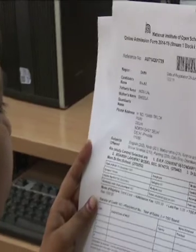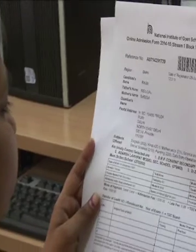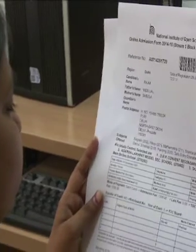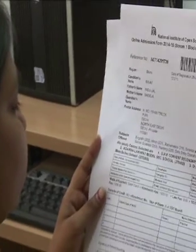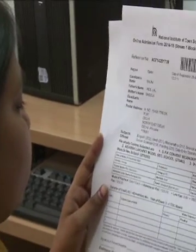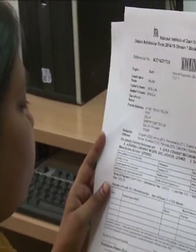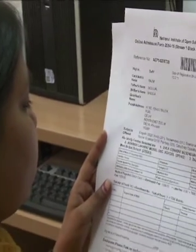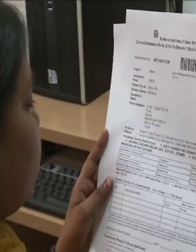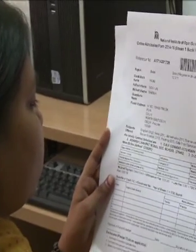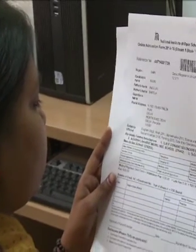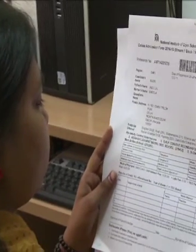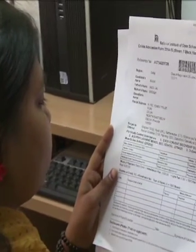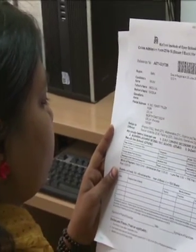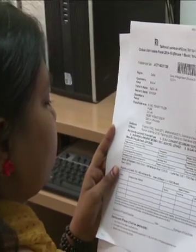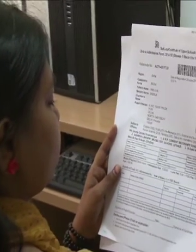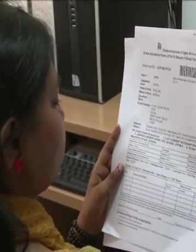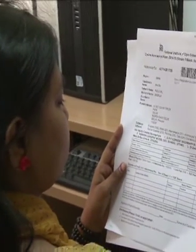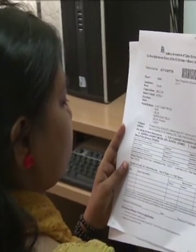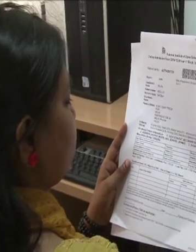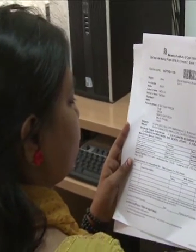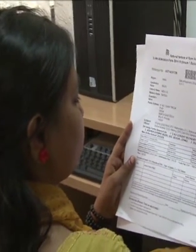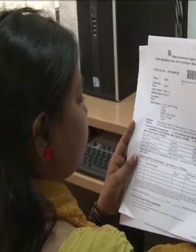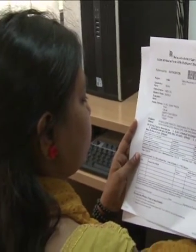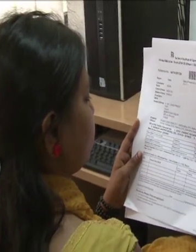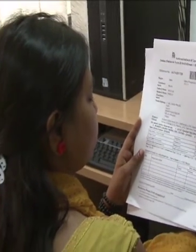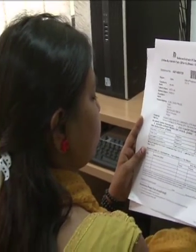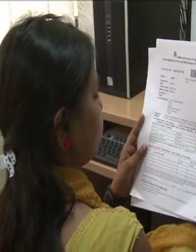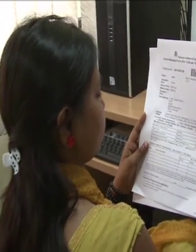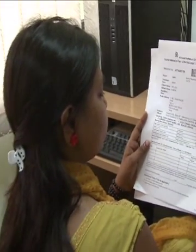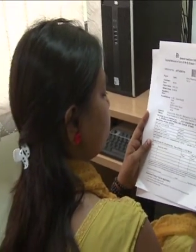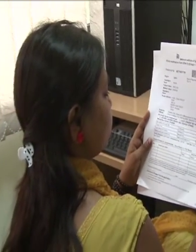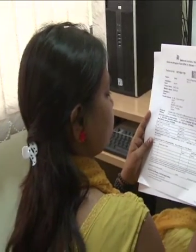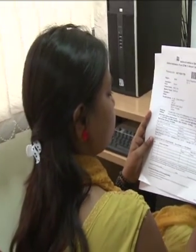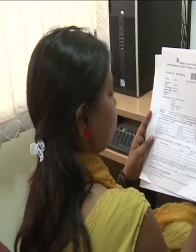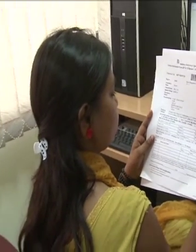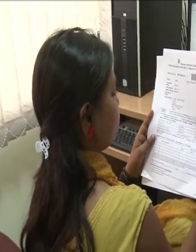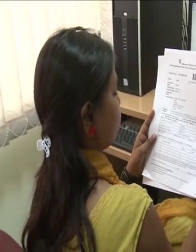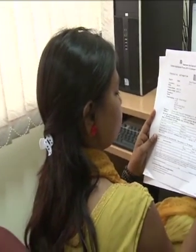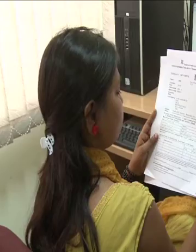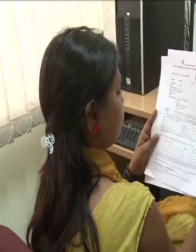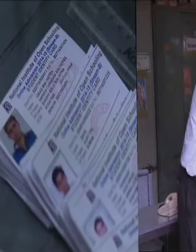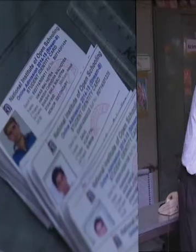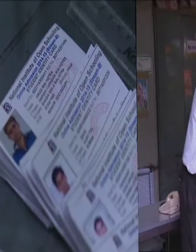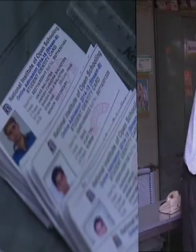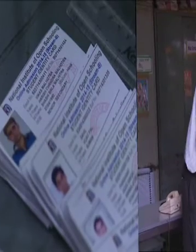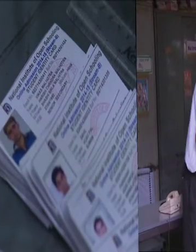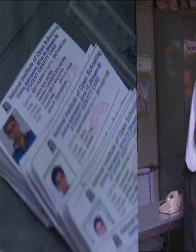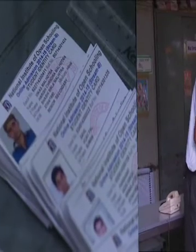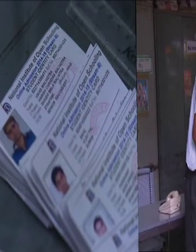अन्यथा उचित दस्तावेज न लगे होने पर आवेदन फॉर्म रद्द किया जा सकता है। प्रवेश प्रक्रिया की